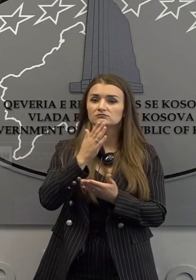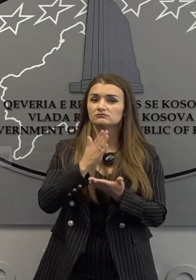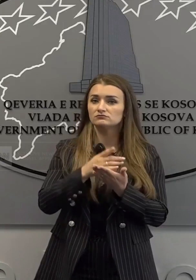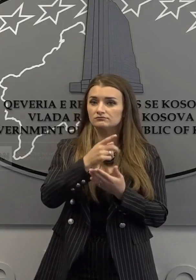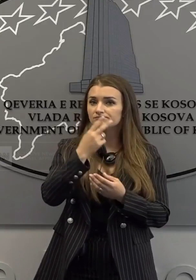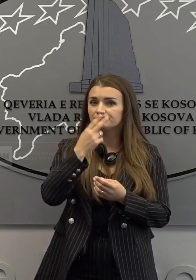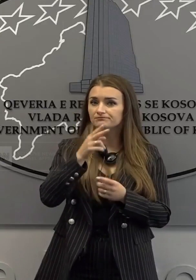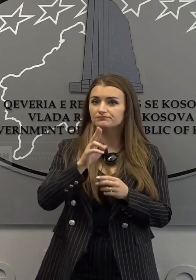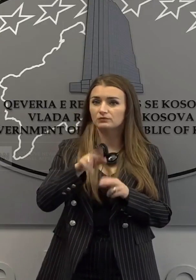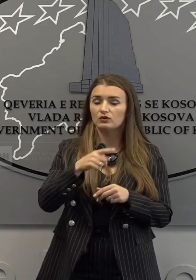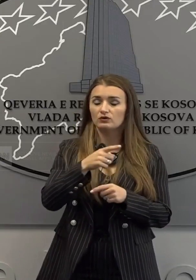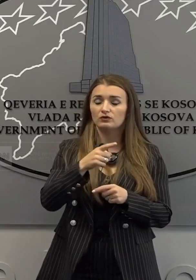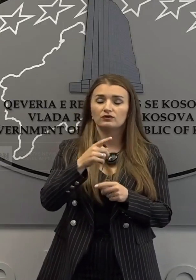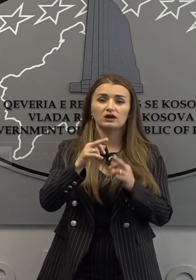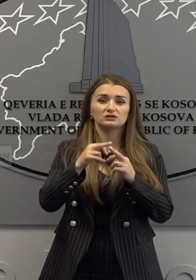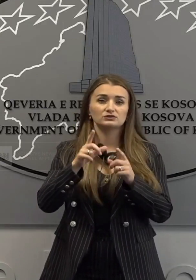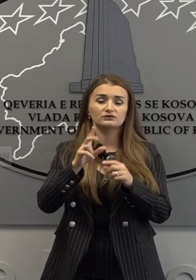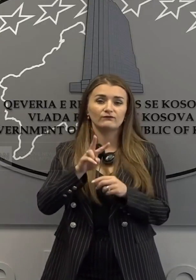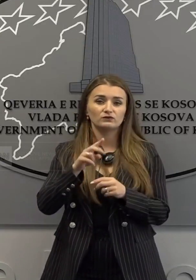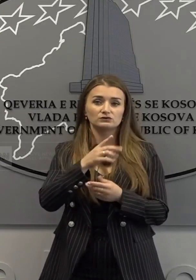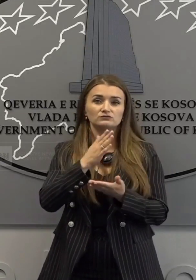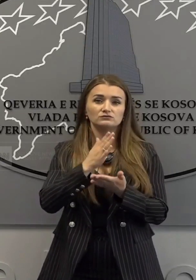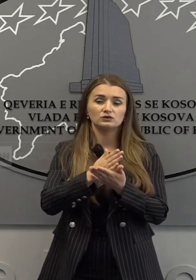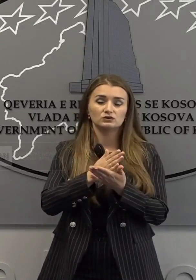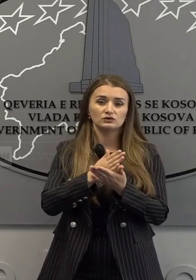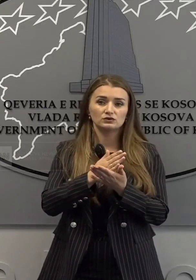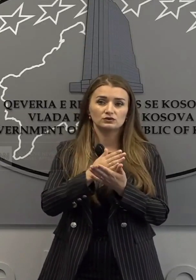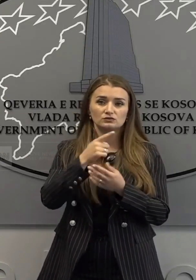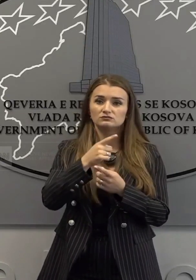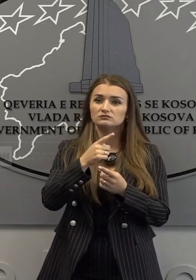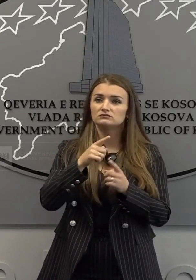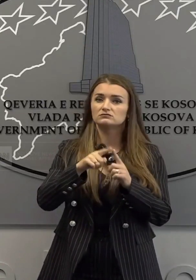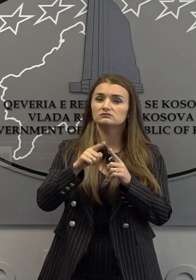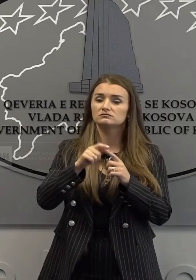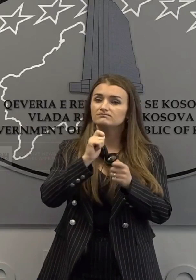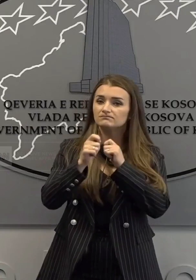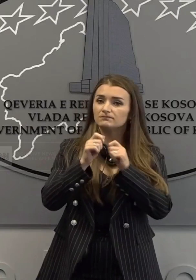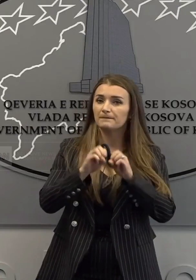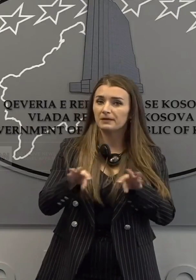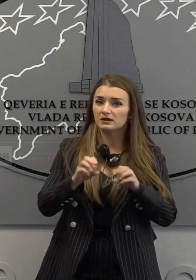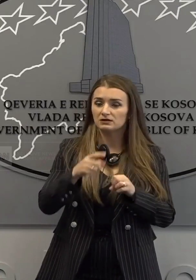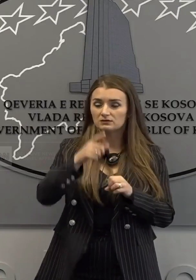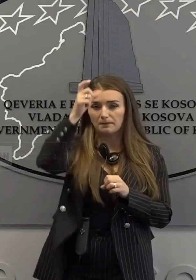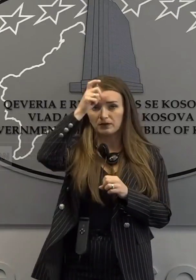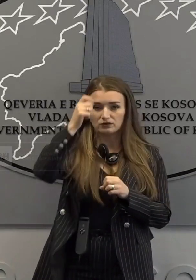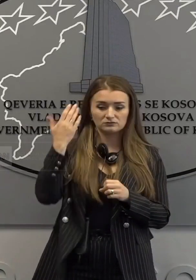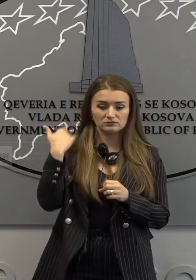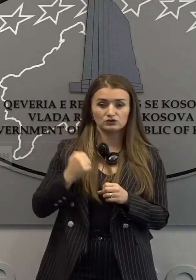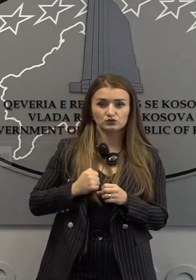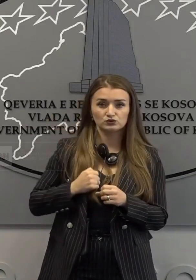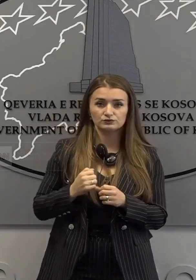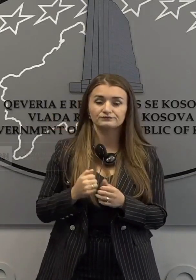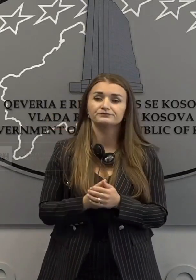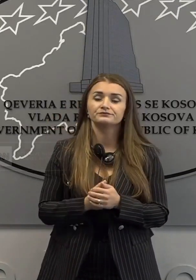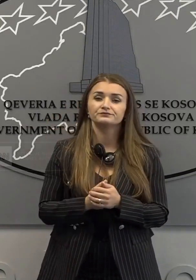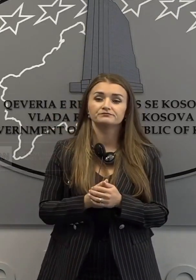mbajtur presidenti i Serbisë në kazermën Vasa Sharapović në Beograd, të shtunën që shkoj, pikrish kur u